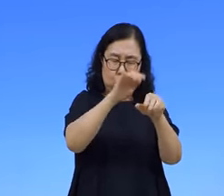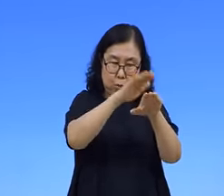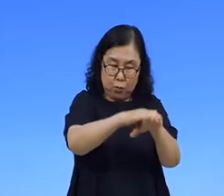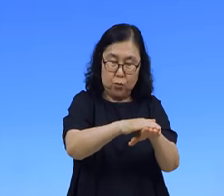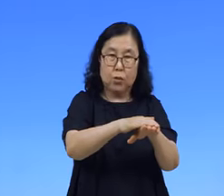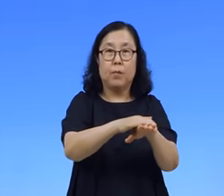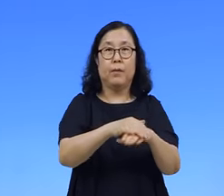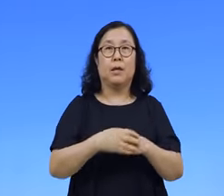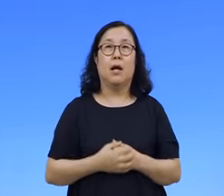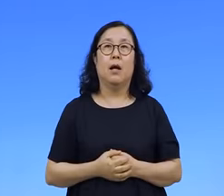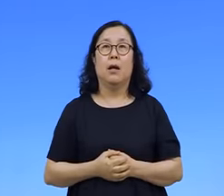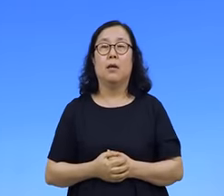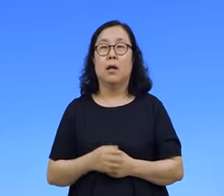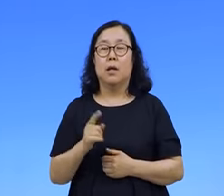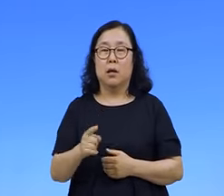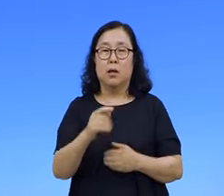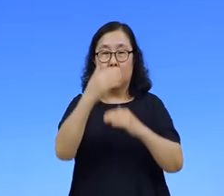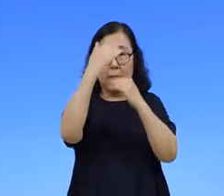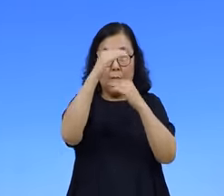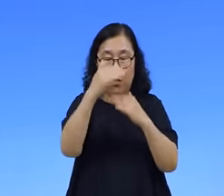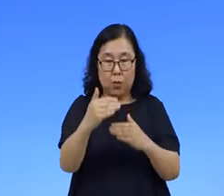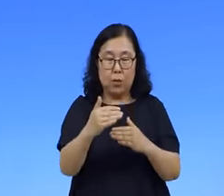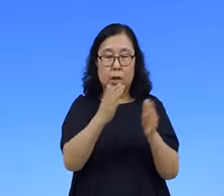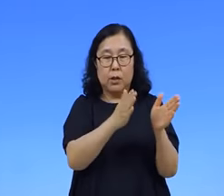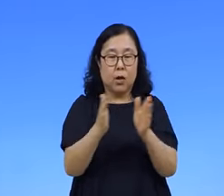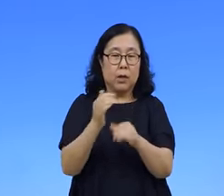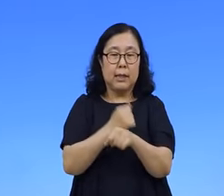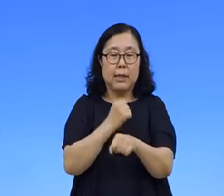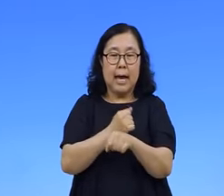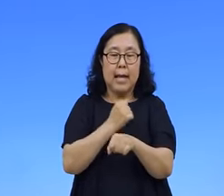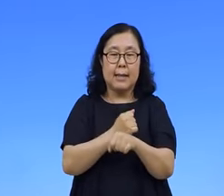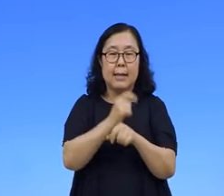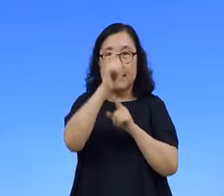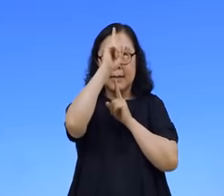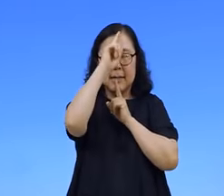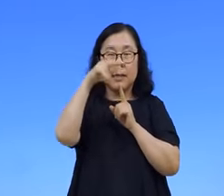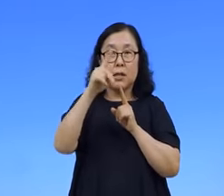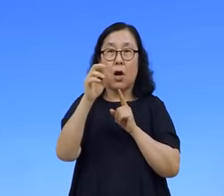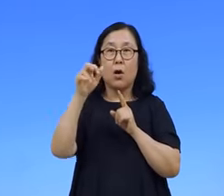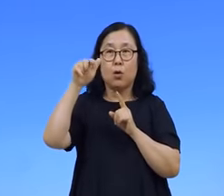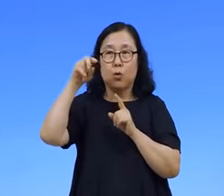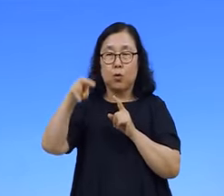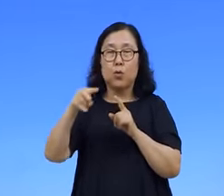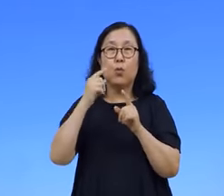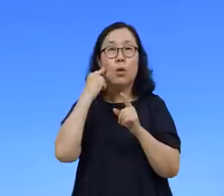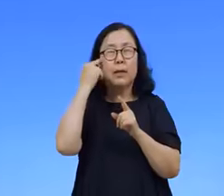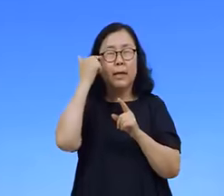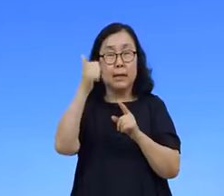정리한 그 이정규 목사님이라는 분의 글을 제가 보니까 이걸 참 잘 정리를 했습니다.